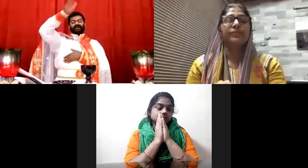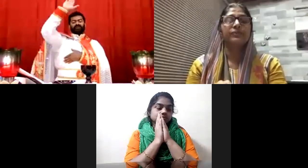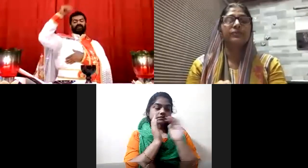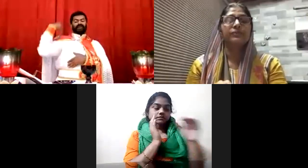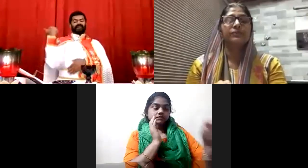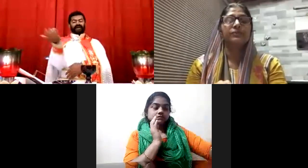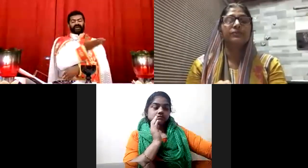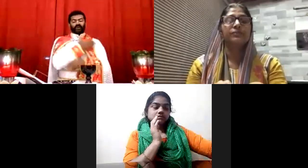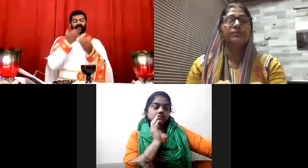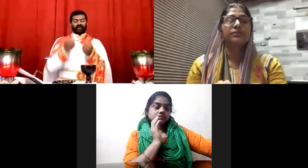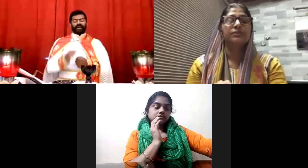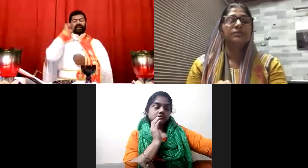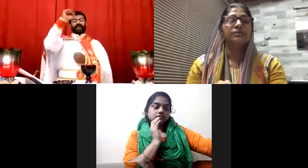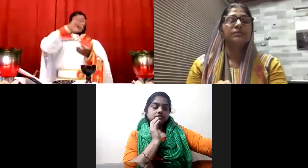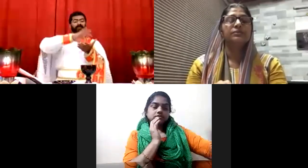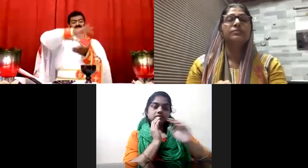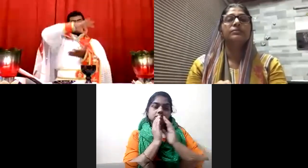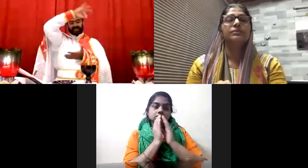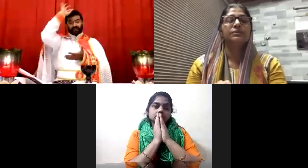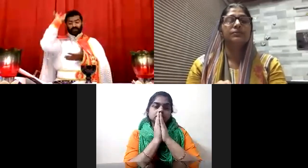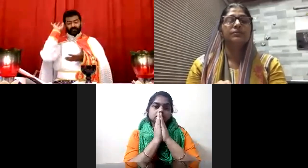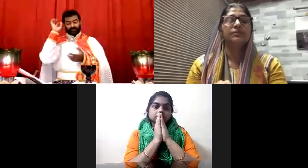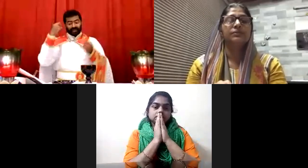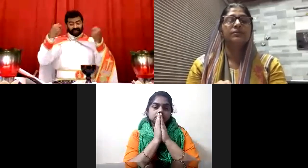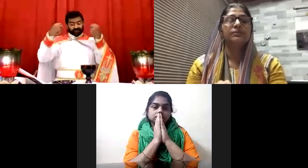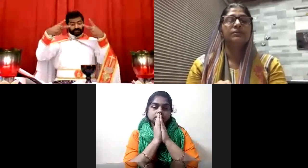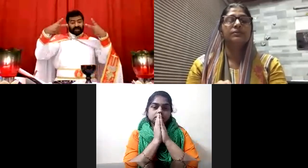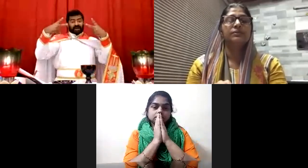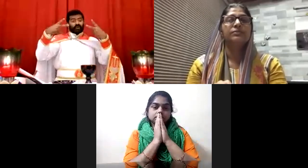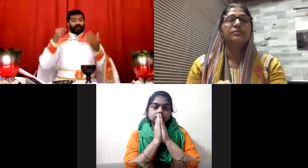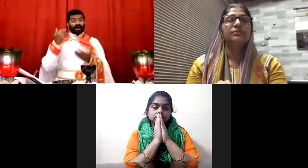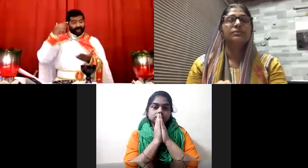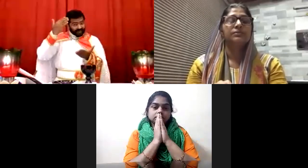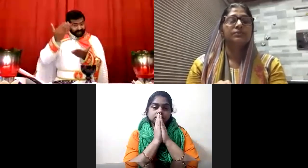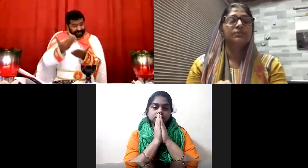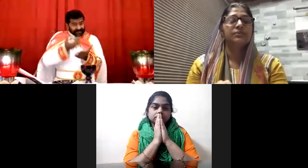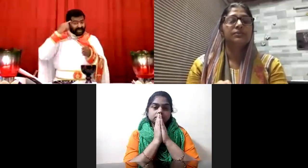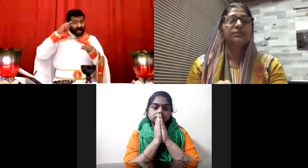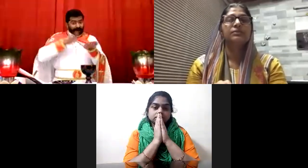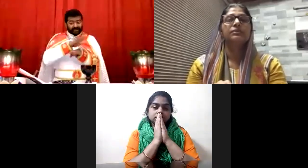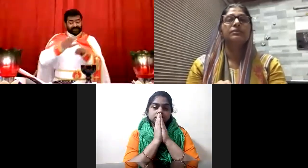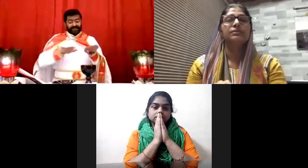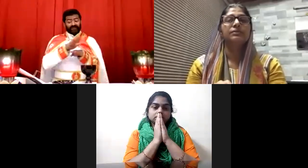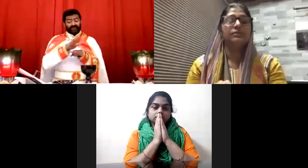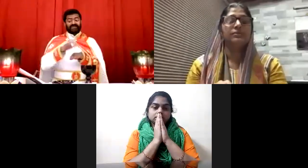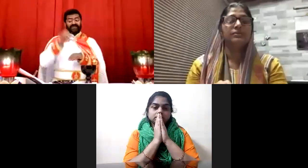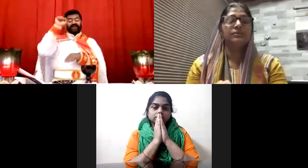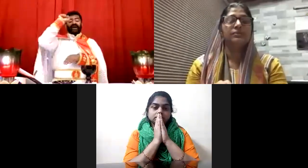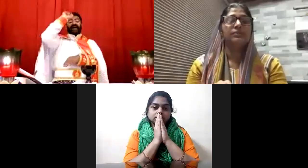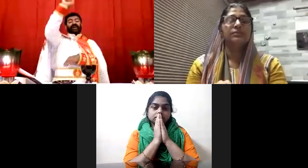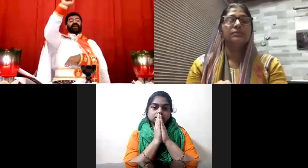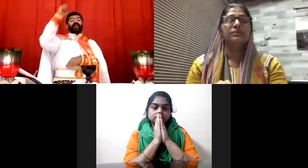കർത്താവാം ദൈവമേ, ഞങ്ങൾക്ക് വേണ്ടിയുള്ള അങ്ങയുടെ മഹനീയവും വിസ്മയാപവുമായ രക്ഷാ പദ്ധതിയെ